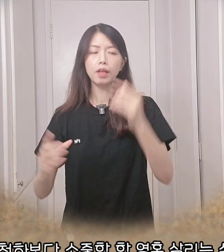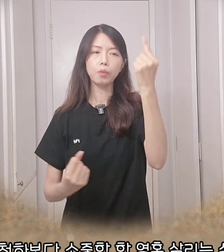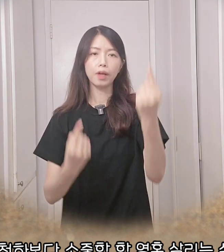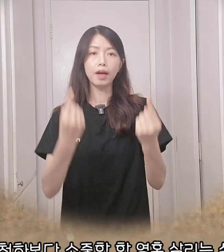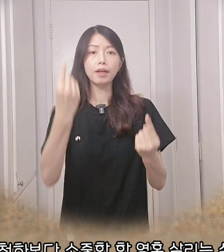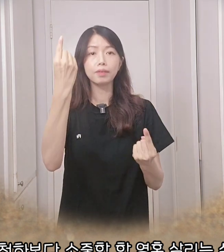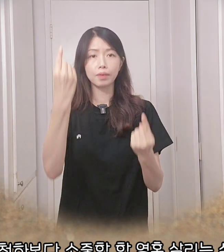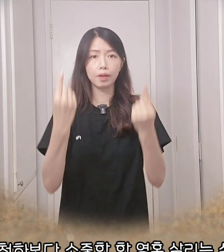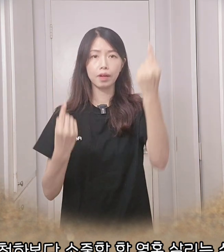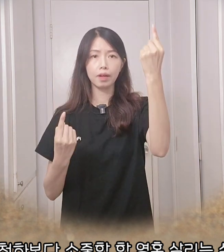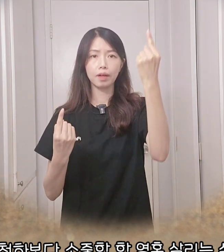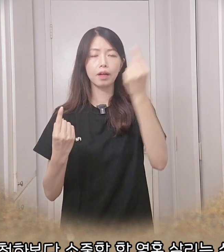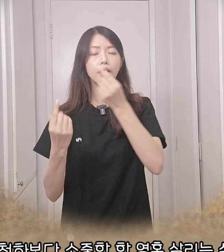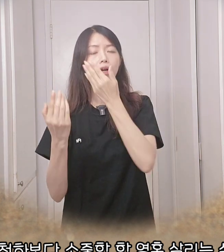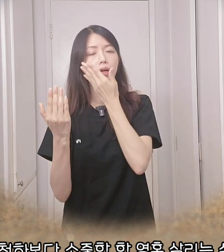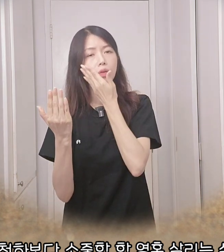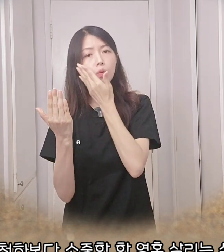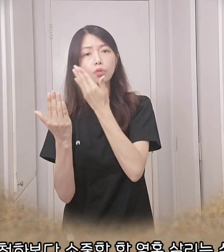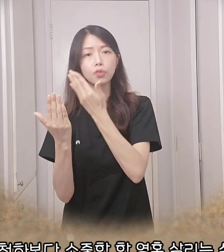천하보다